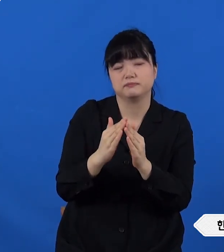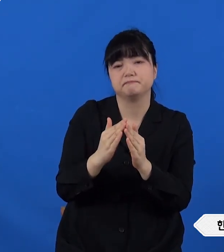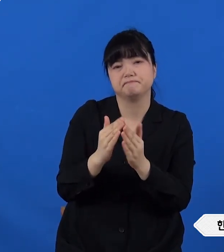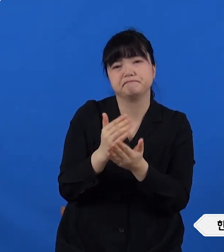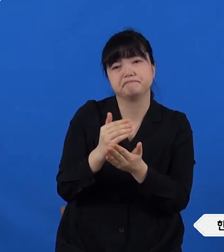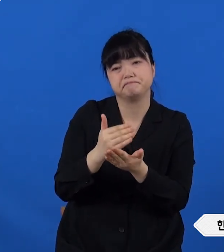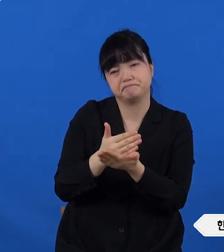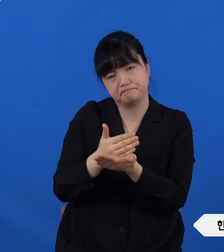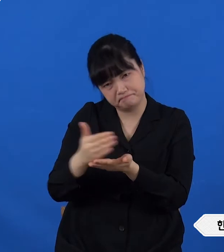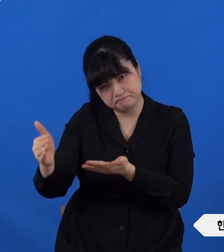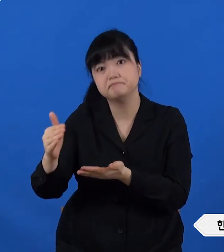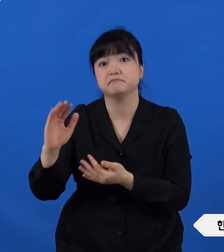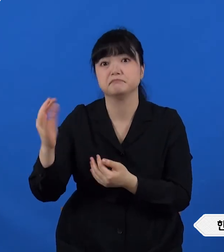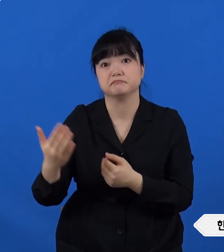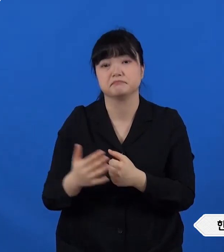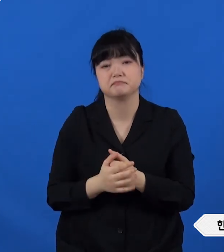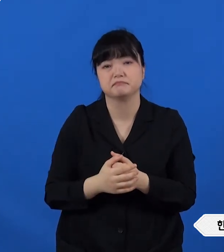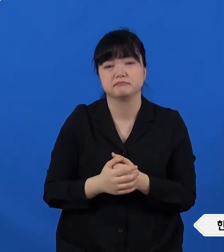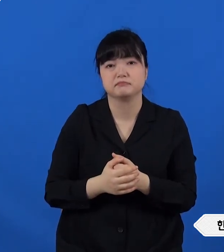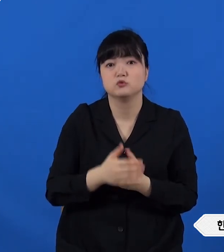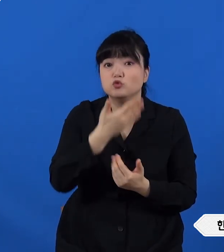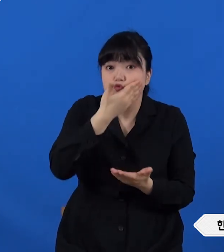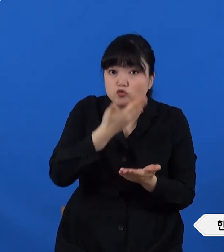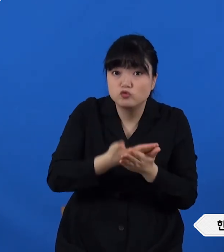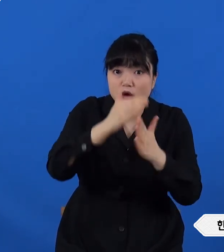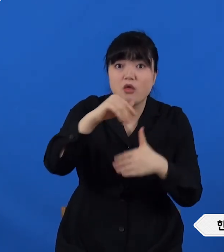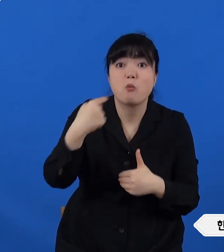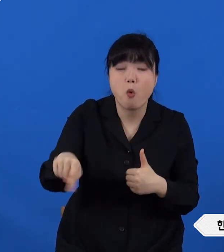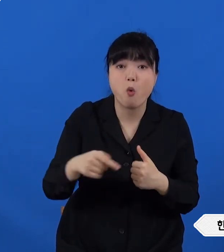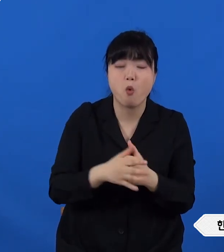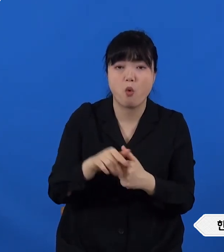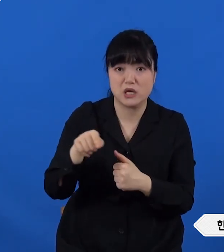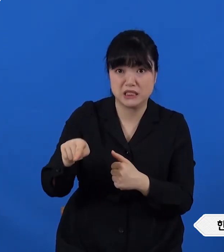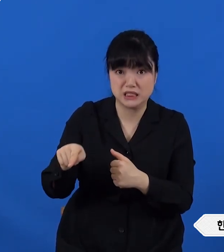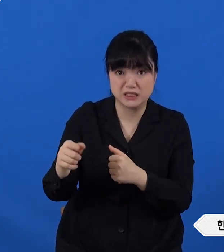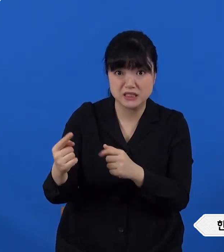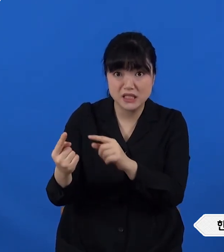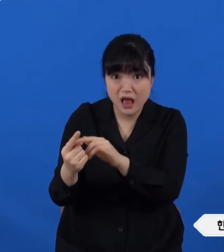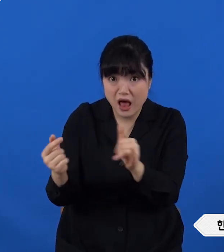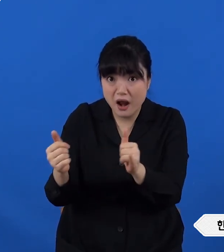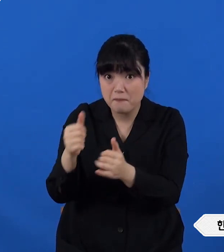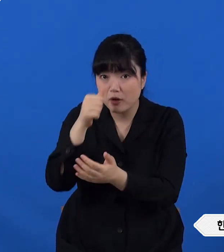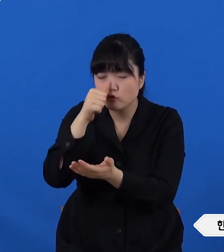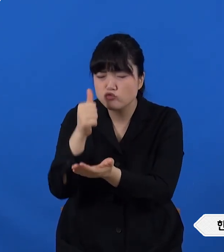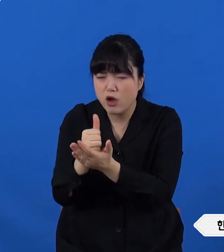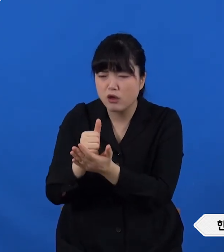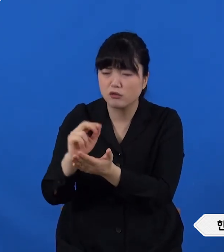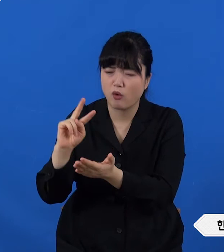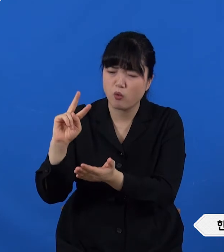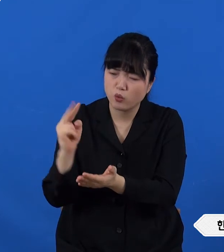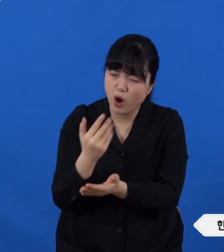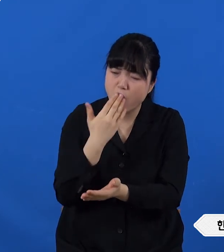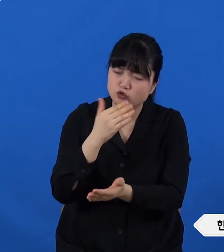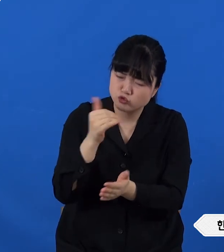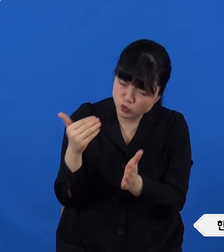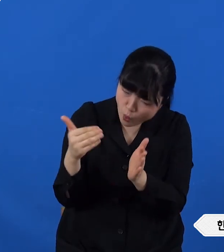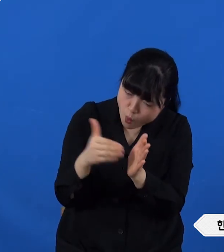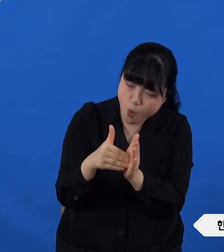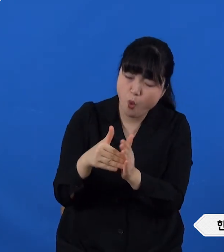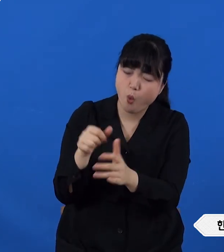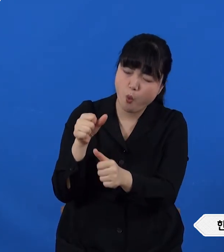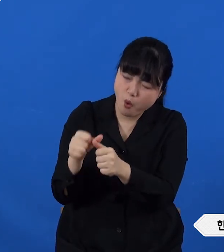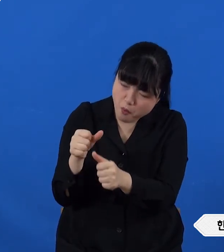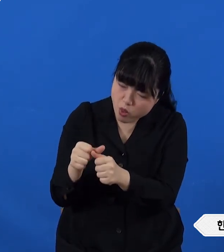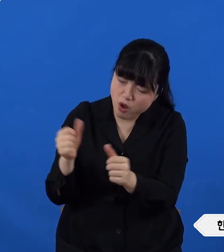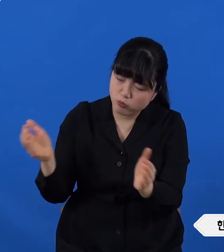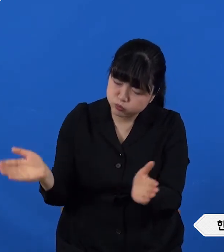합니다. 핵심은 그 사람이 죄에서 돌이킬 수 있도록